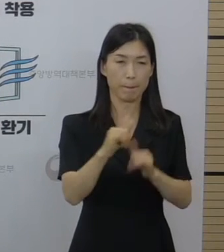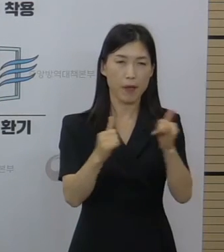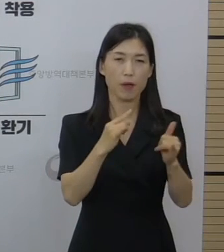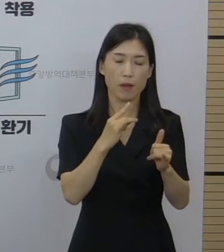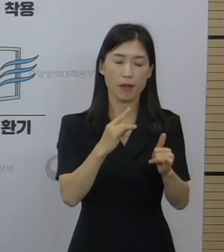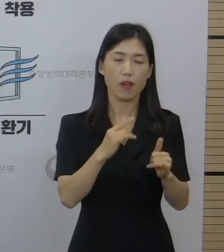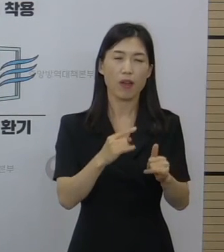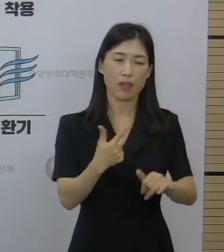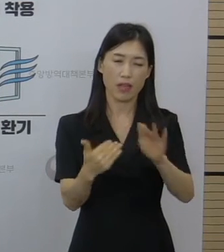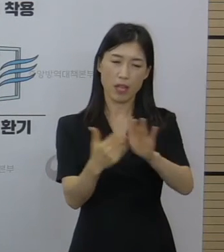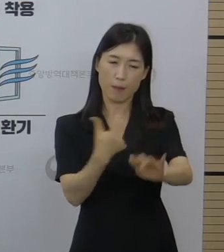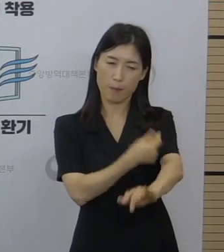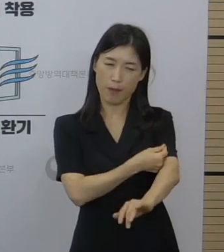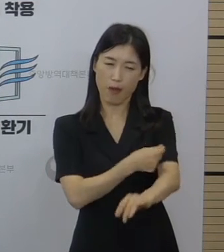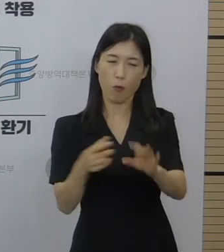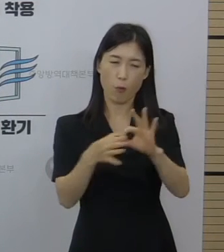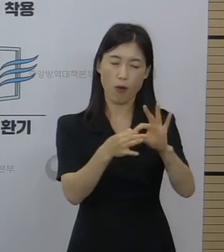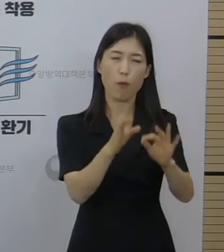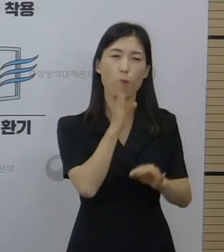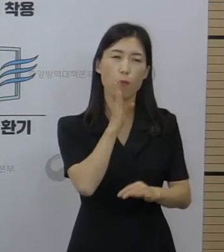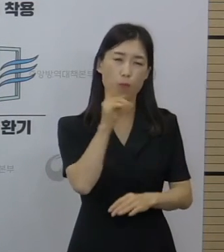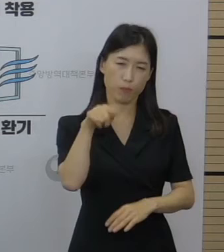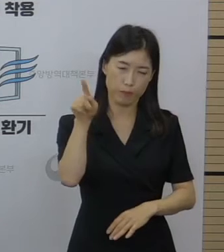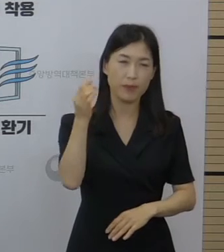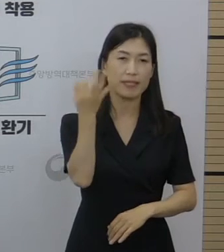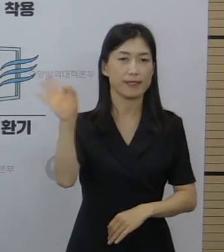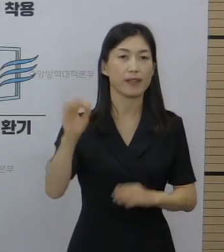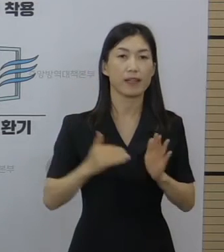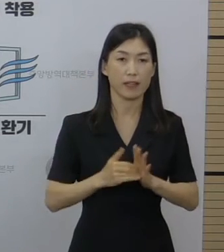대해서 예방접종과의 인과성을 인정하였습니다.